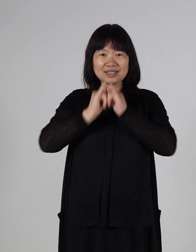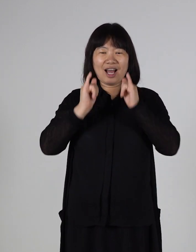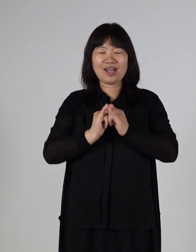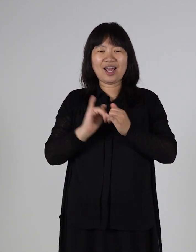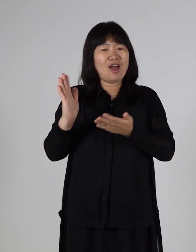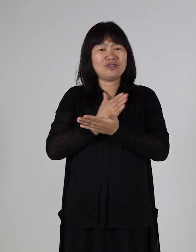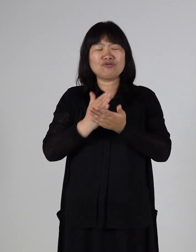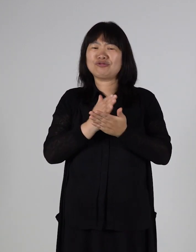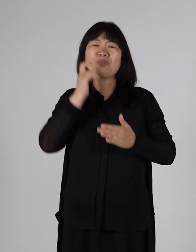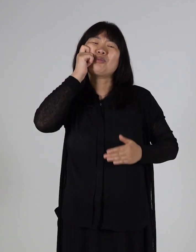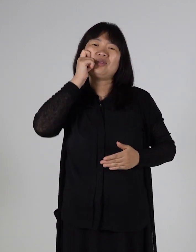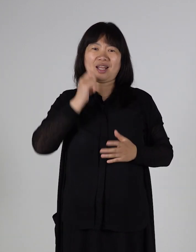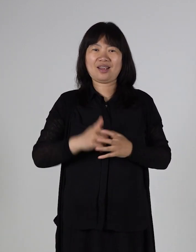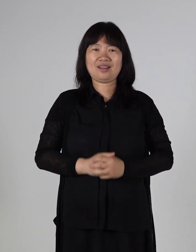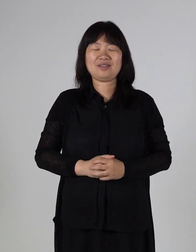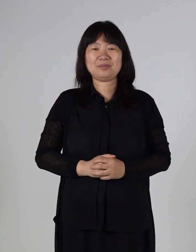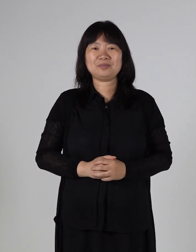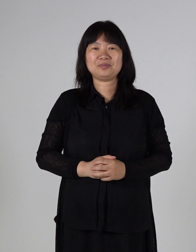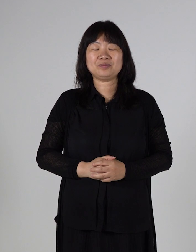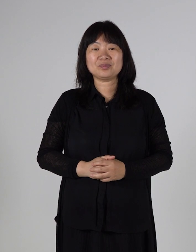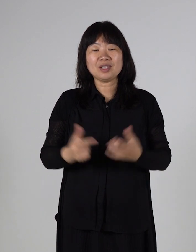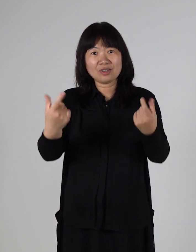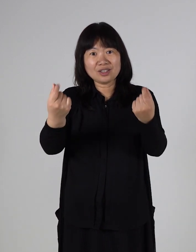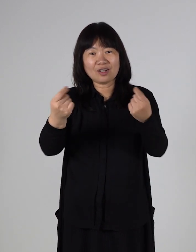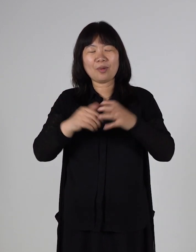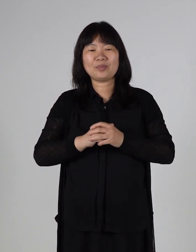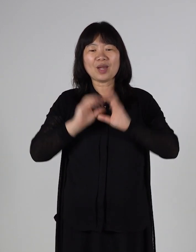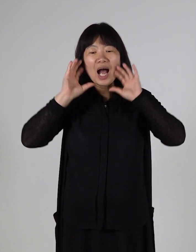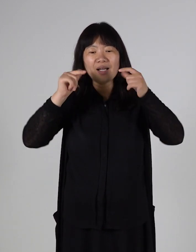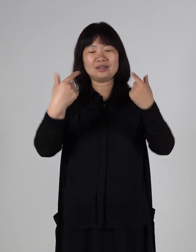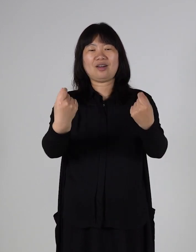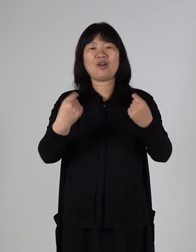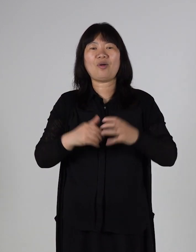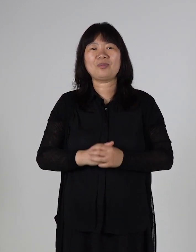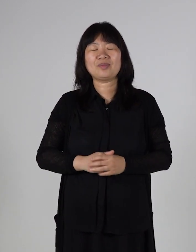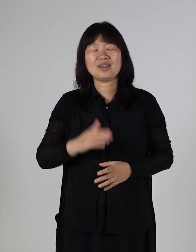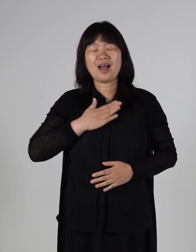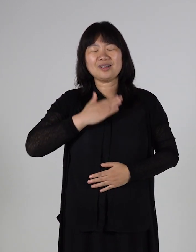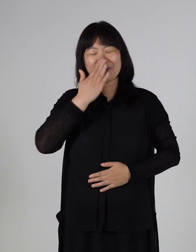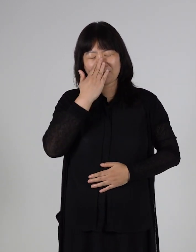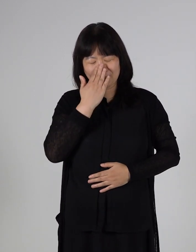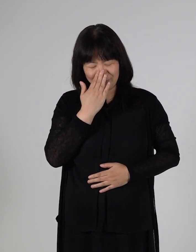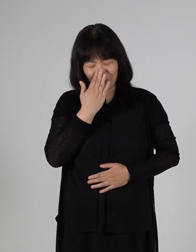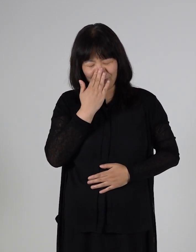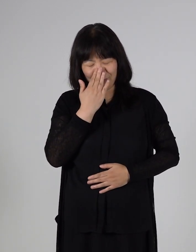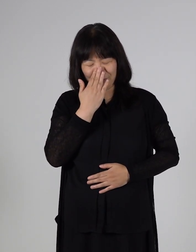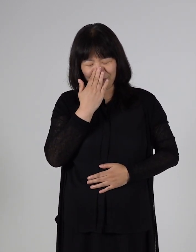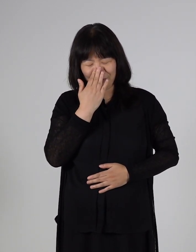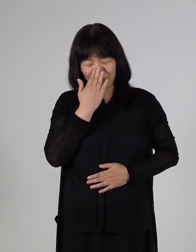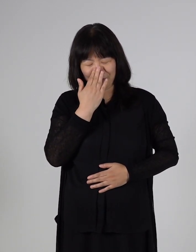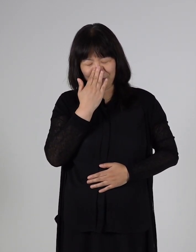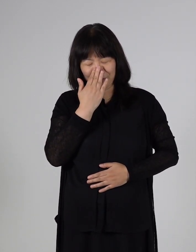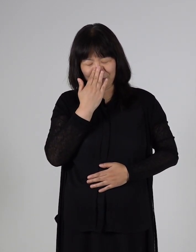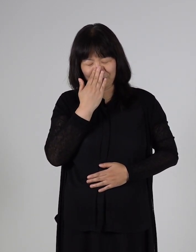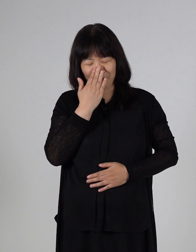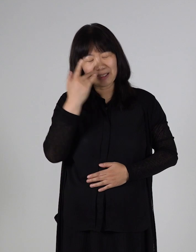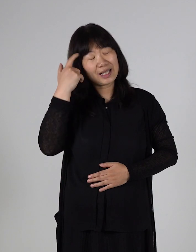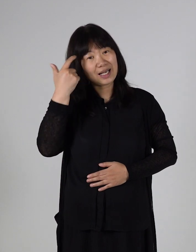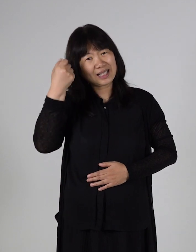그러니까 여기서 이 어린아이와 같이 자기를 낮춘다라는 말은 어린아이와